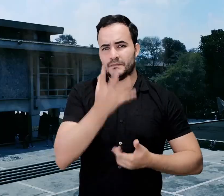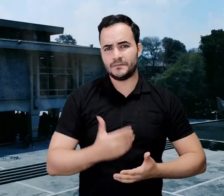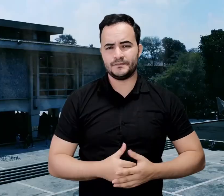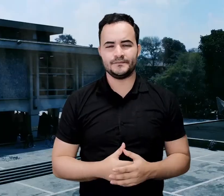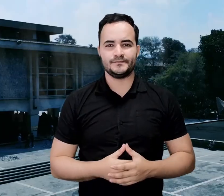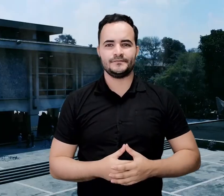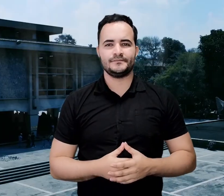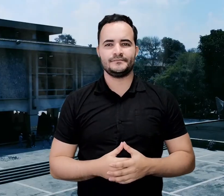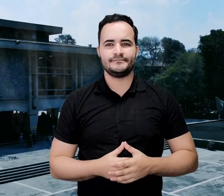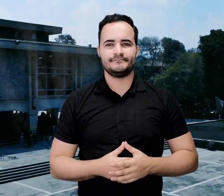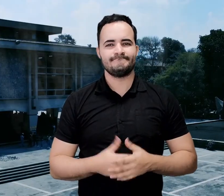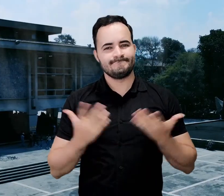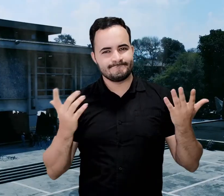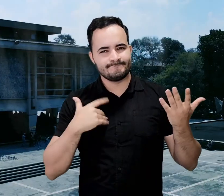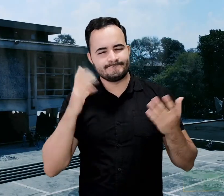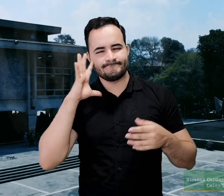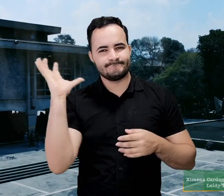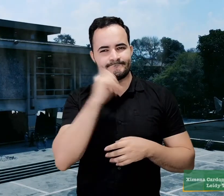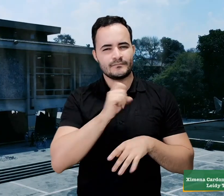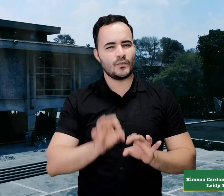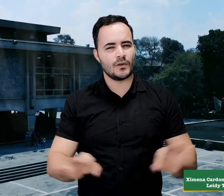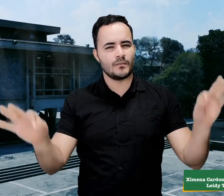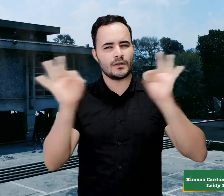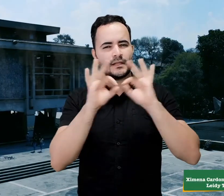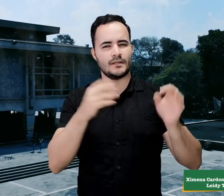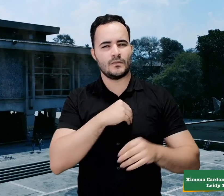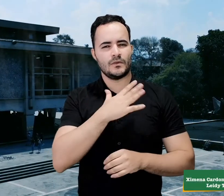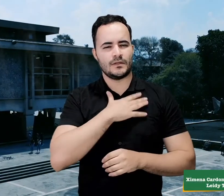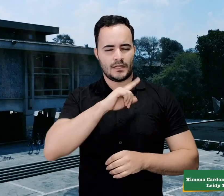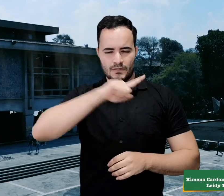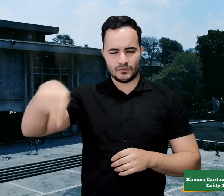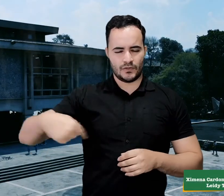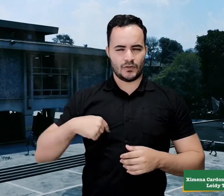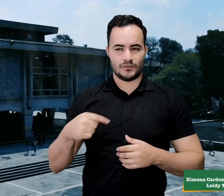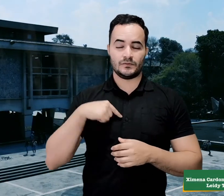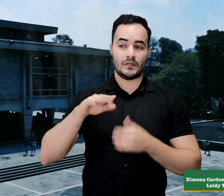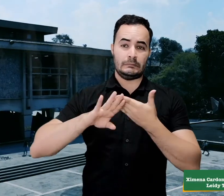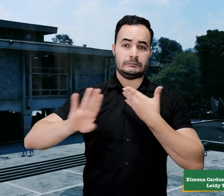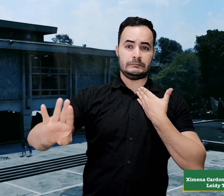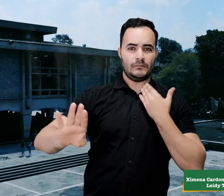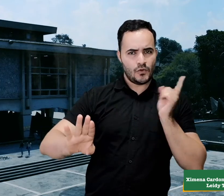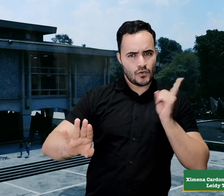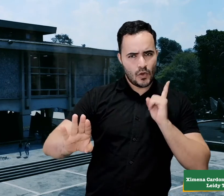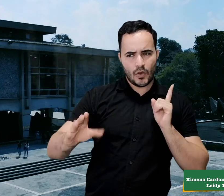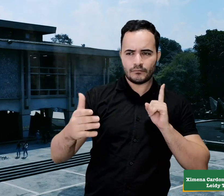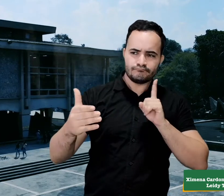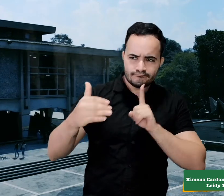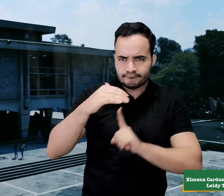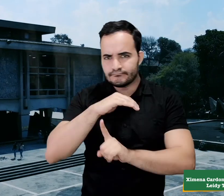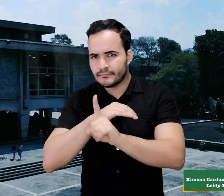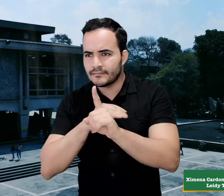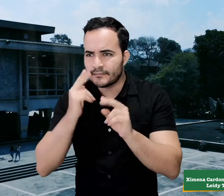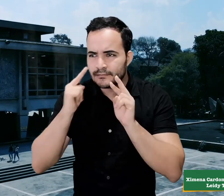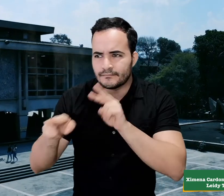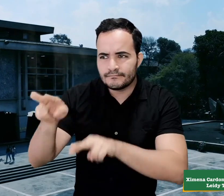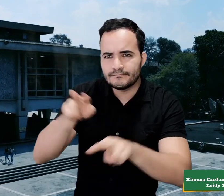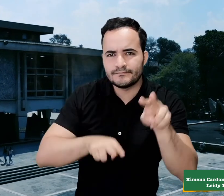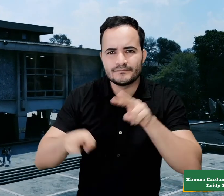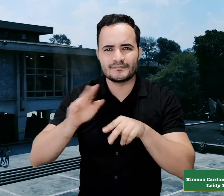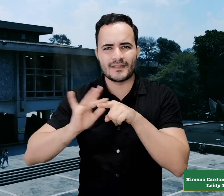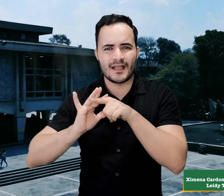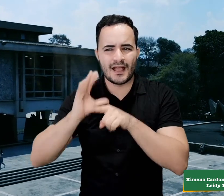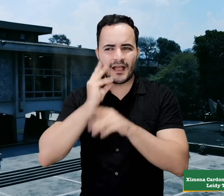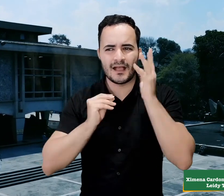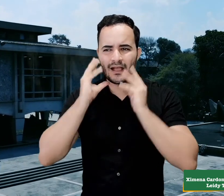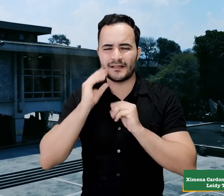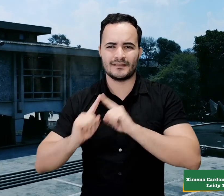En esa medida también es importante darnos la oportunidad de acercarnos y comprender esas diferentes experiencias que se viven